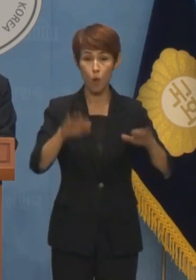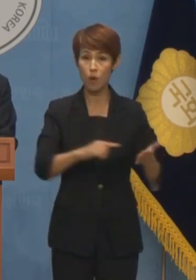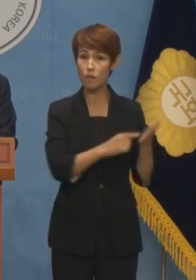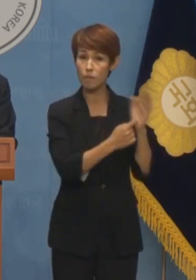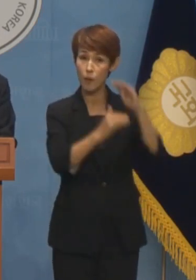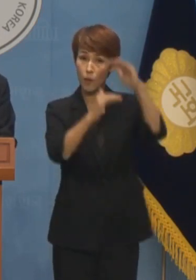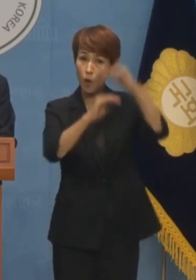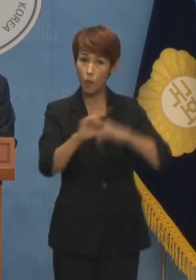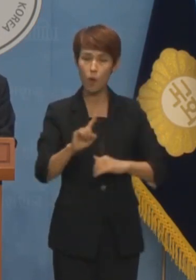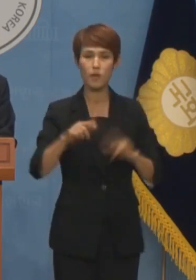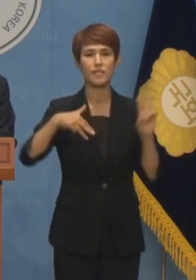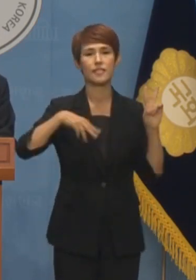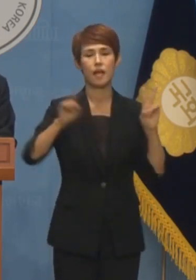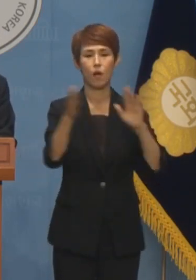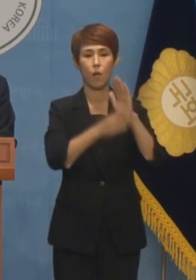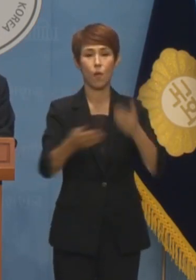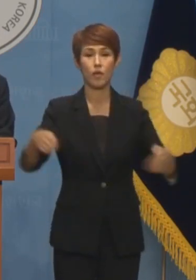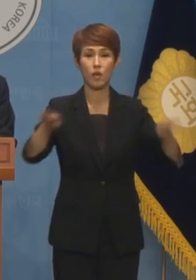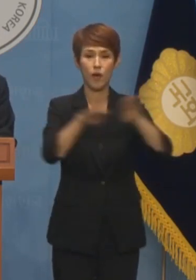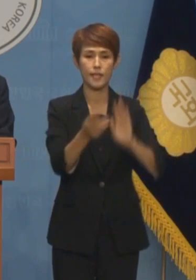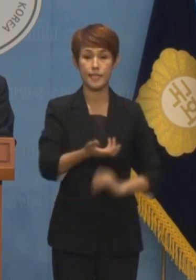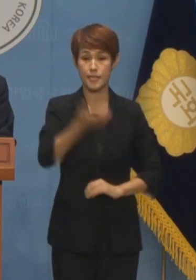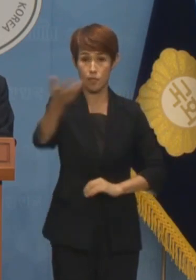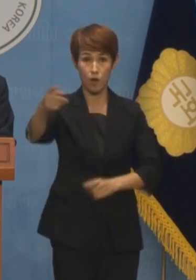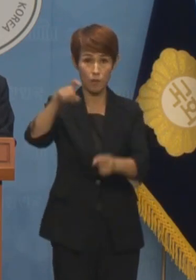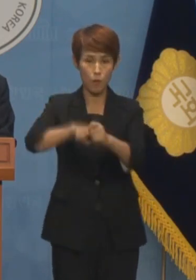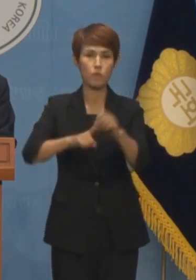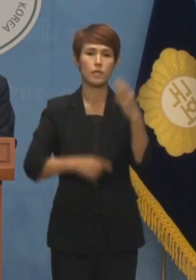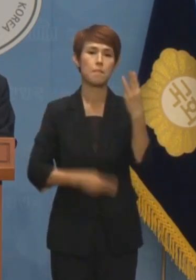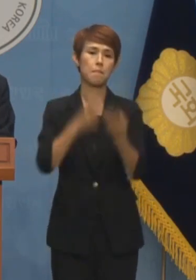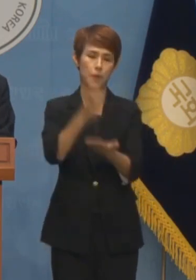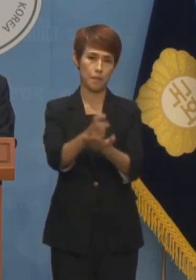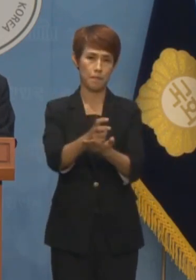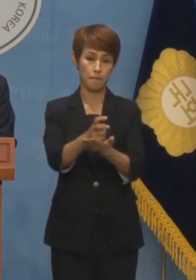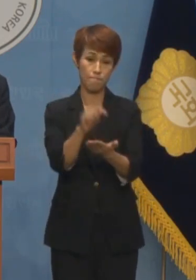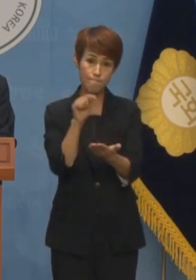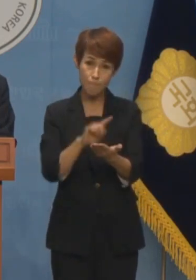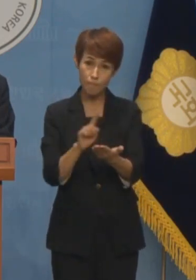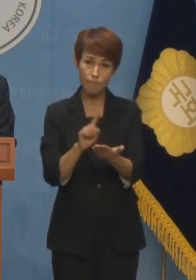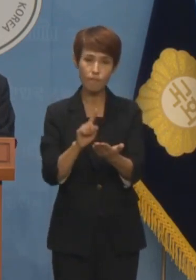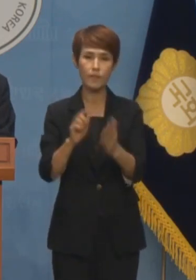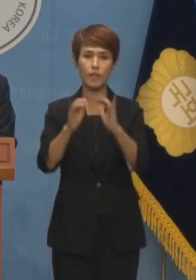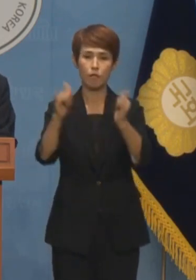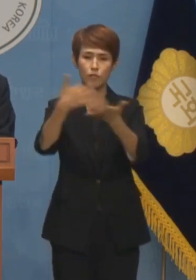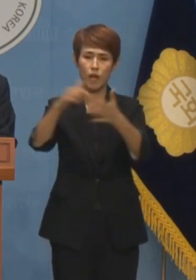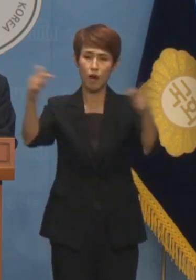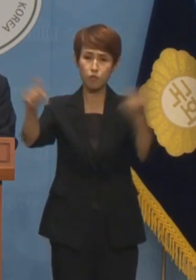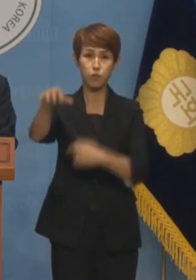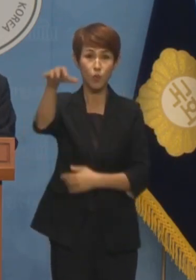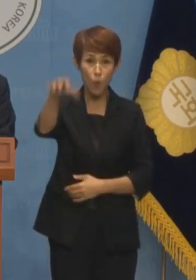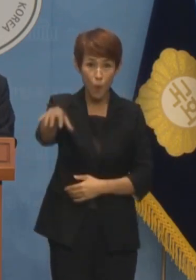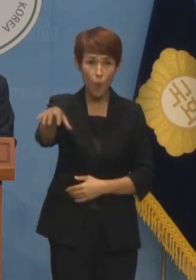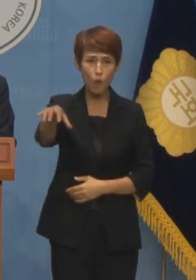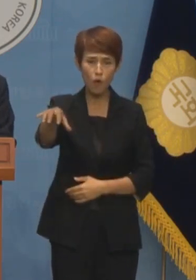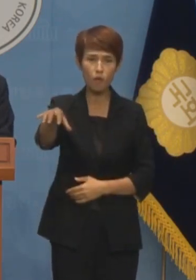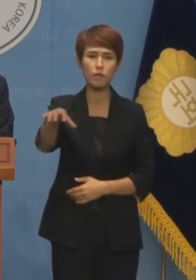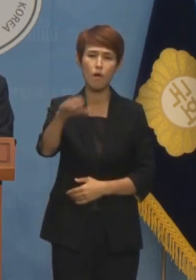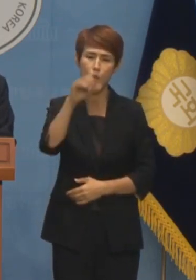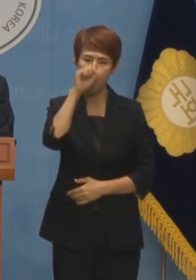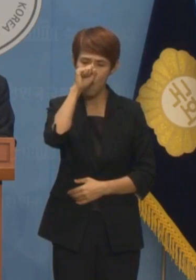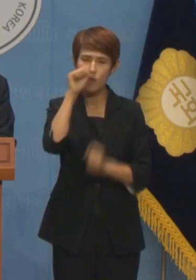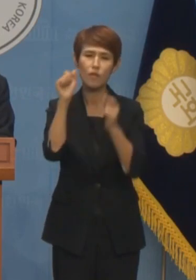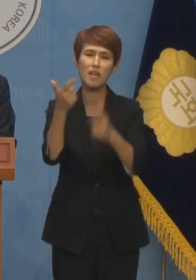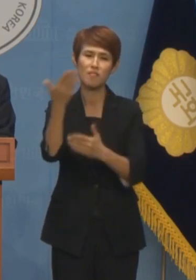발표하는 제2차 공공기관 이전을 위한 3법은 인구 감소 지역에게 가뭄의 단비 같은 존재가 될